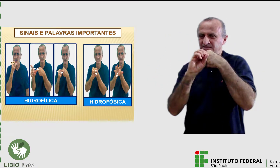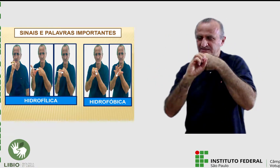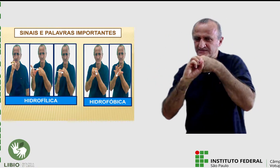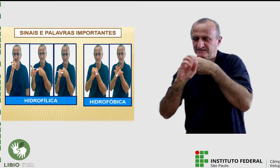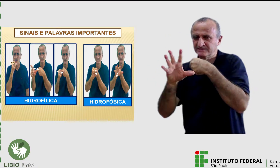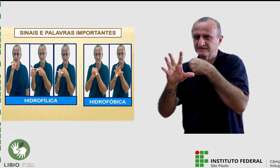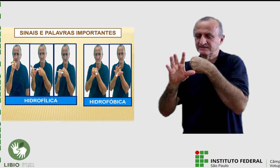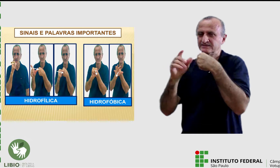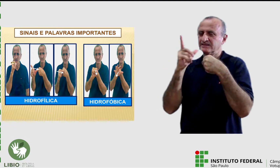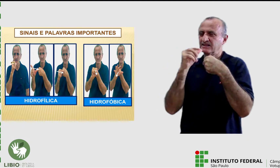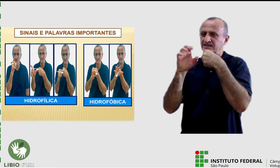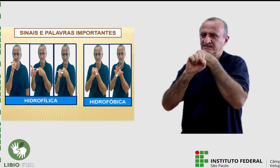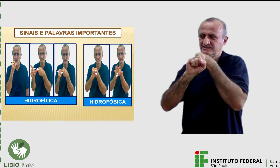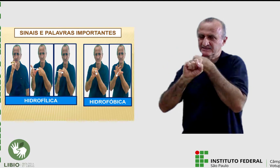hidrofóbica, hidrofóbica.